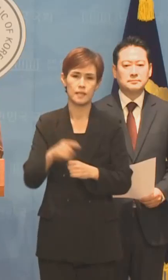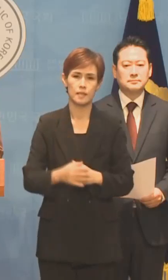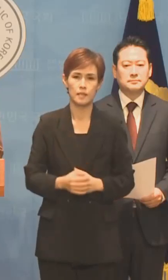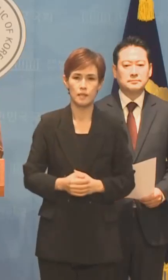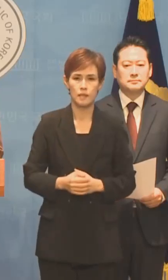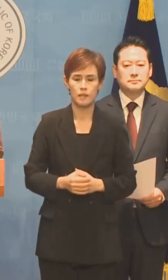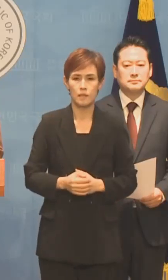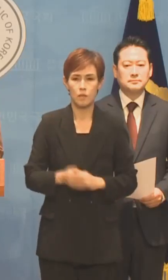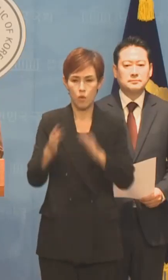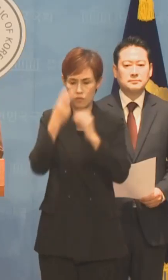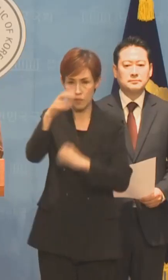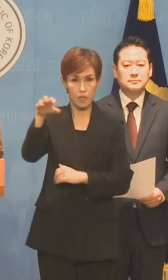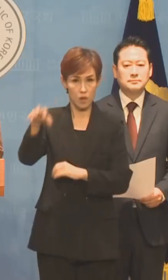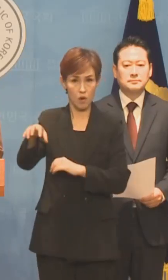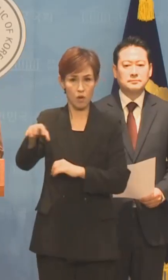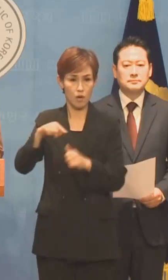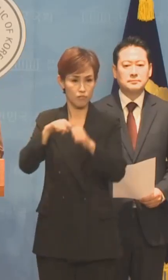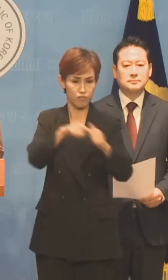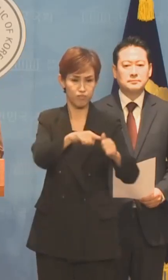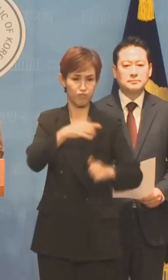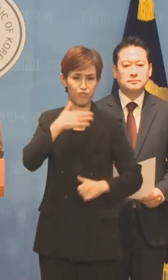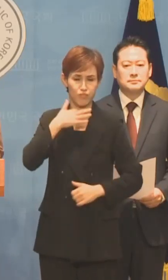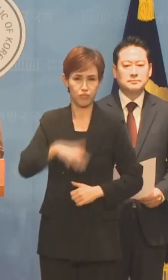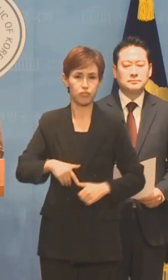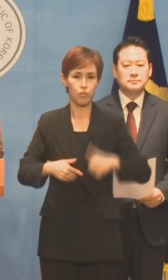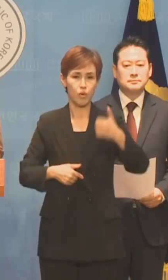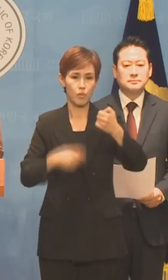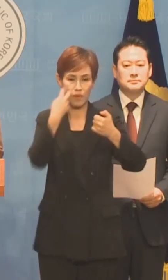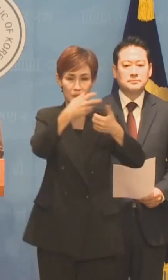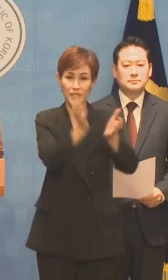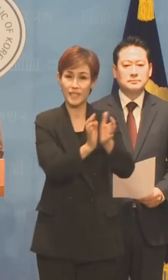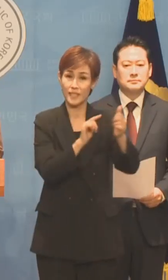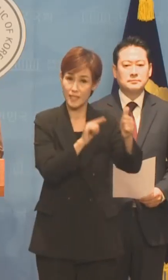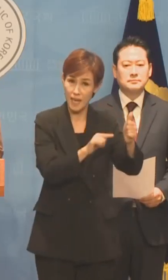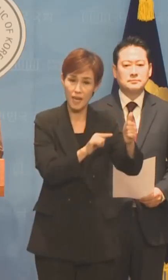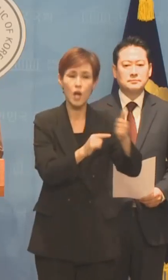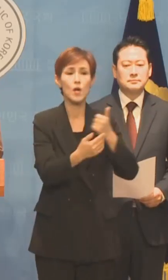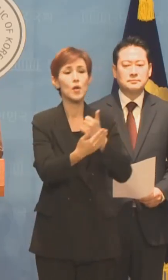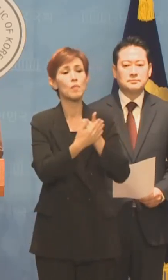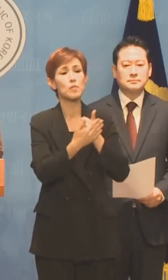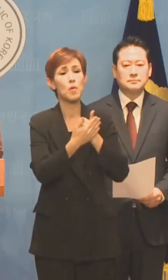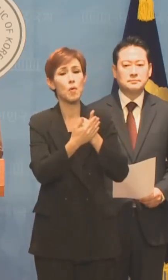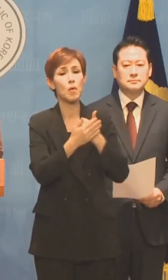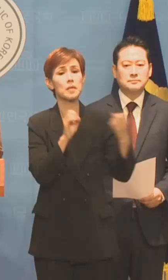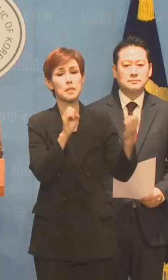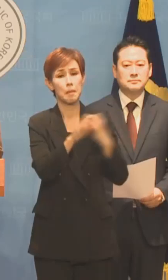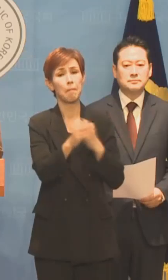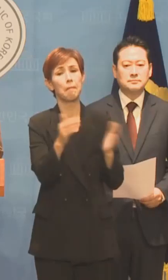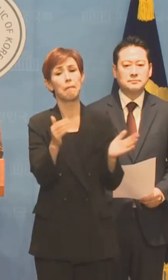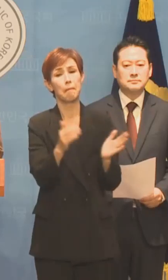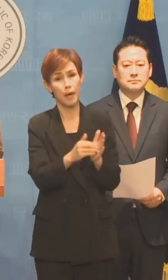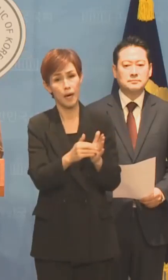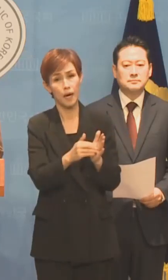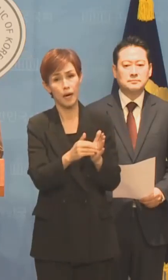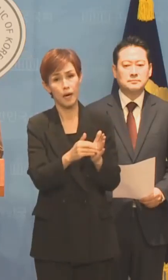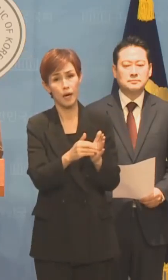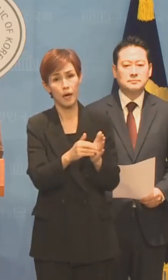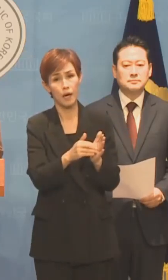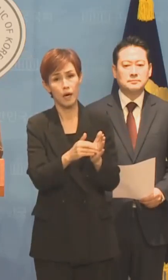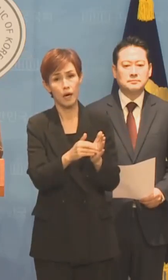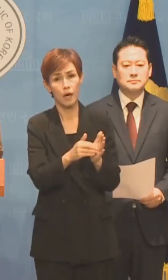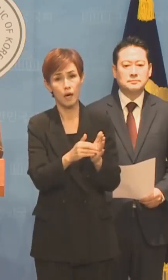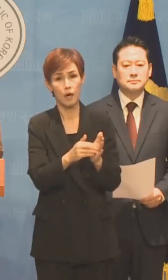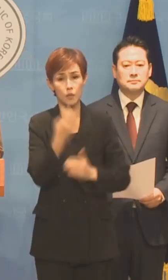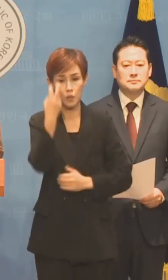논란이 되자 공수처는 강압은 없었고 55 경비단장으로부터 협조하겠다는 답변을 받았다고만 주장할 뿐